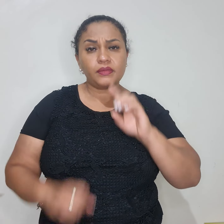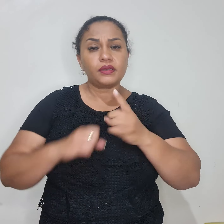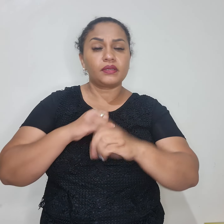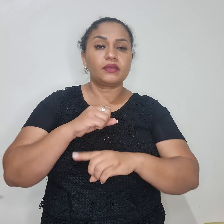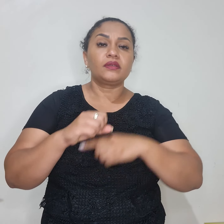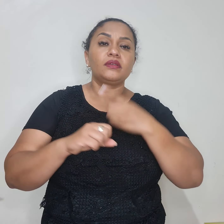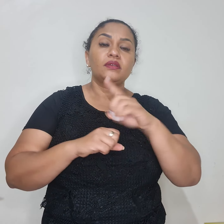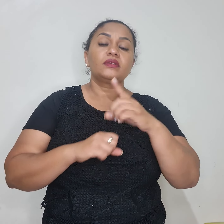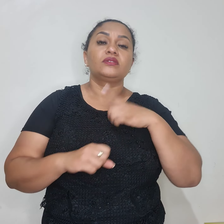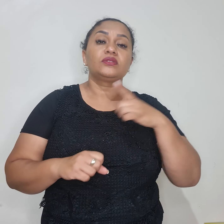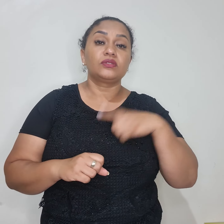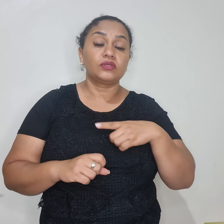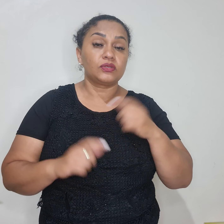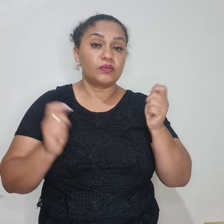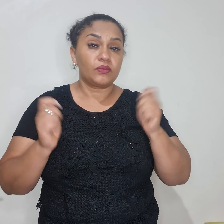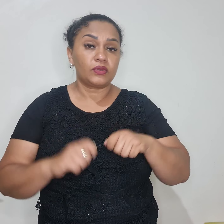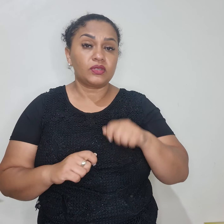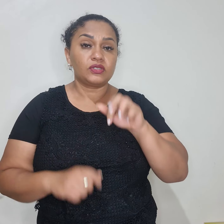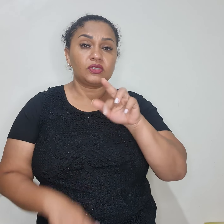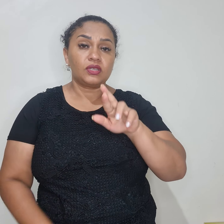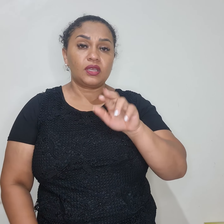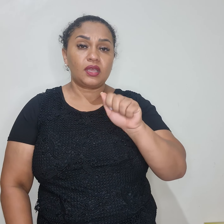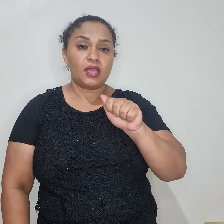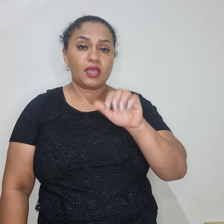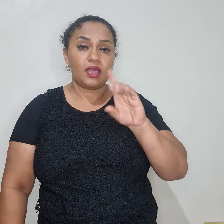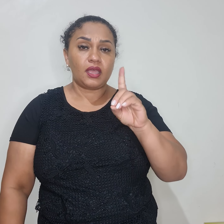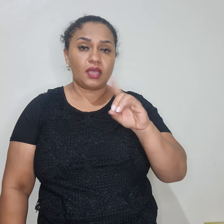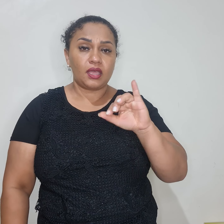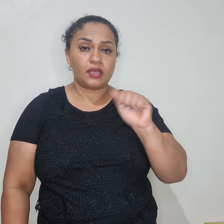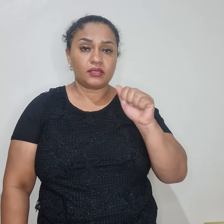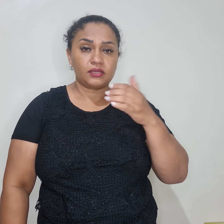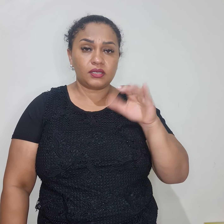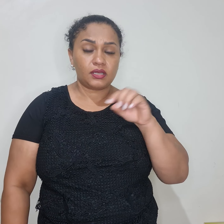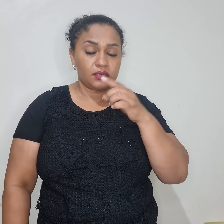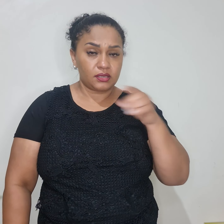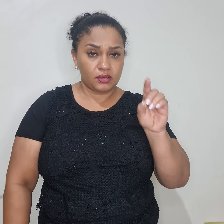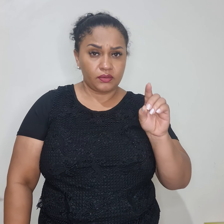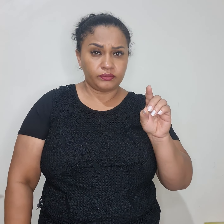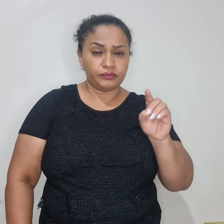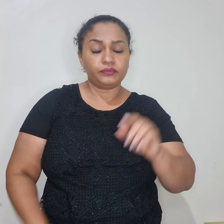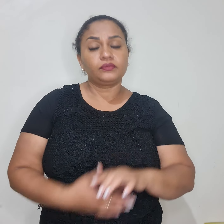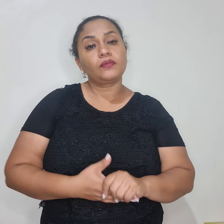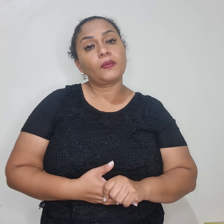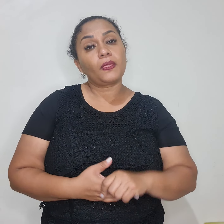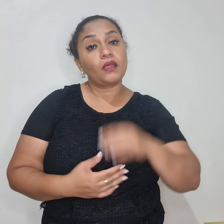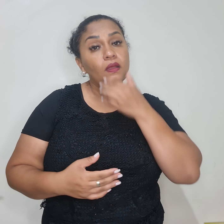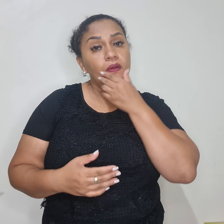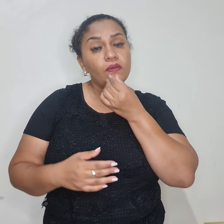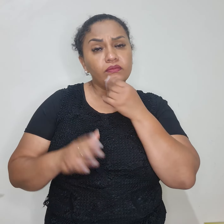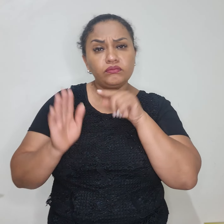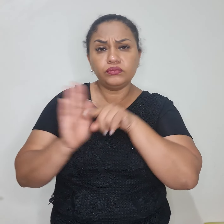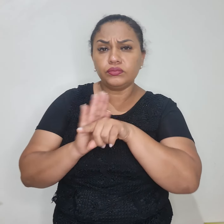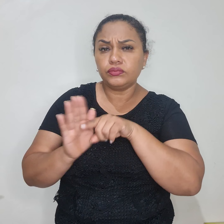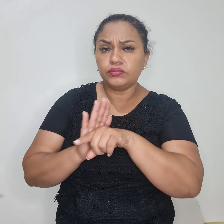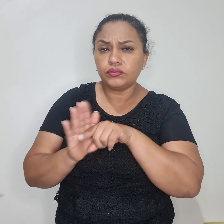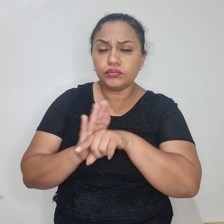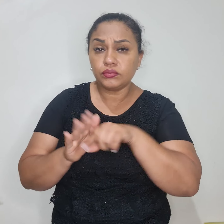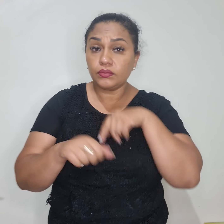radiação. O estudo dessa radioatividade permitiu fazer um experimento. Rutherford é um cientista da Nova Zelândia e ele começou a fazer um